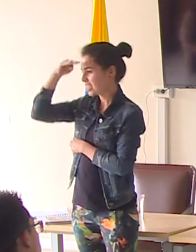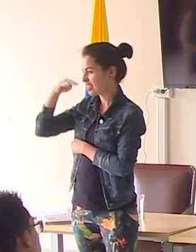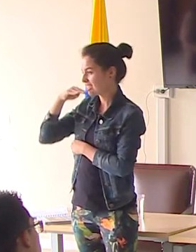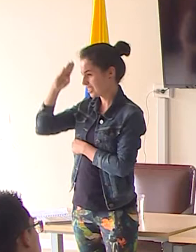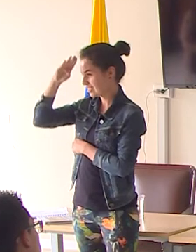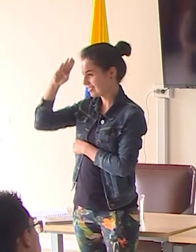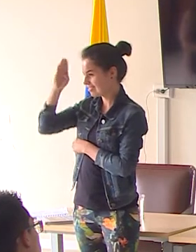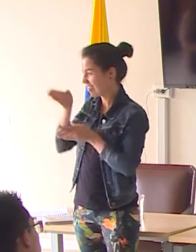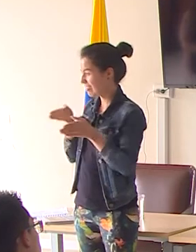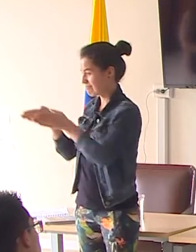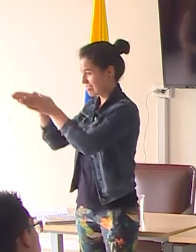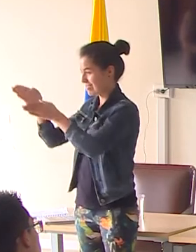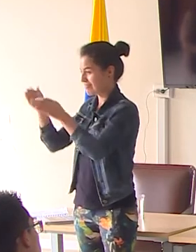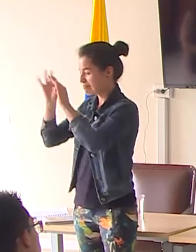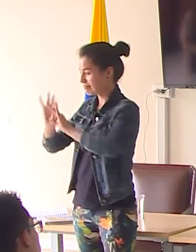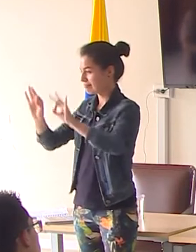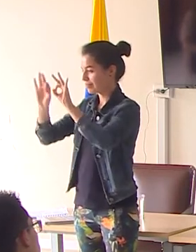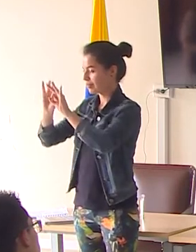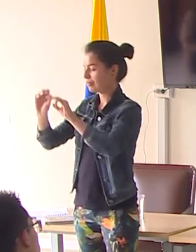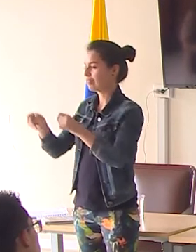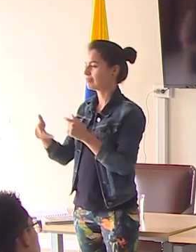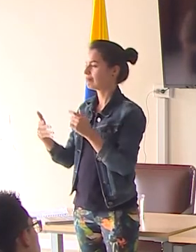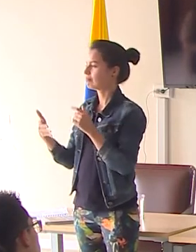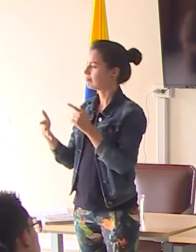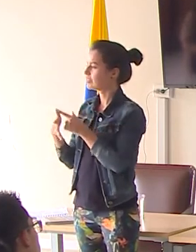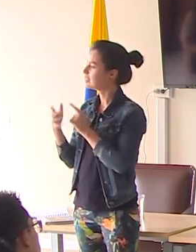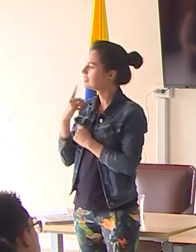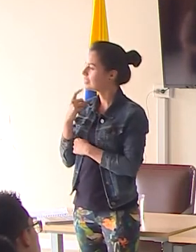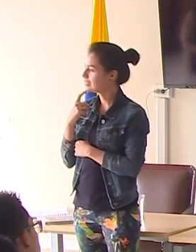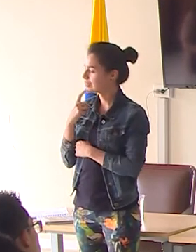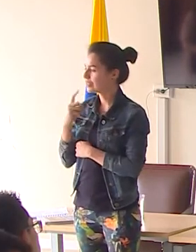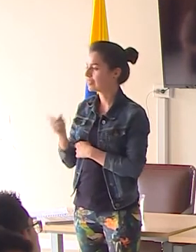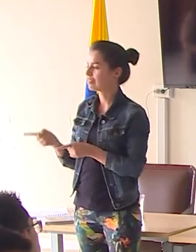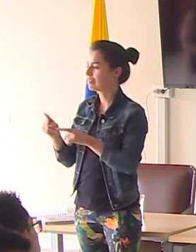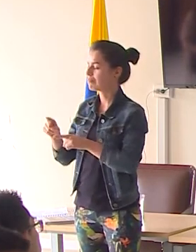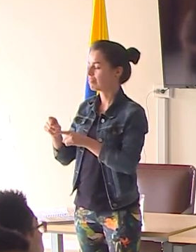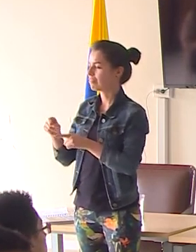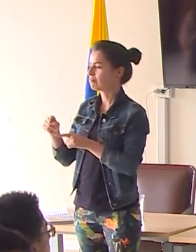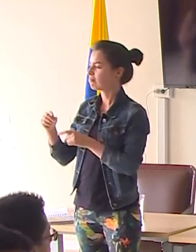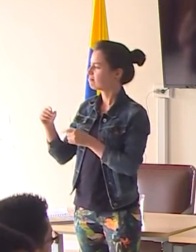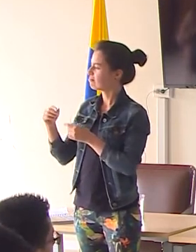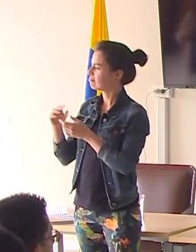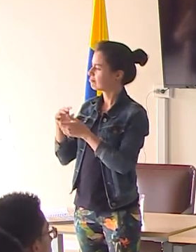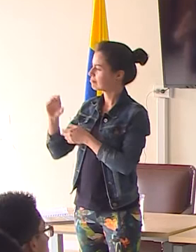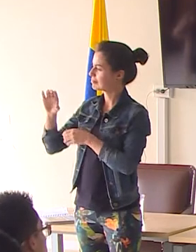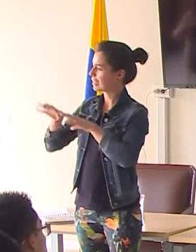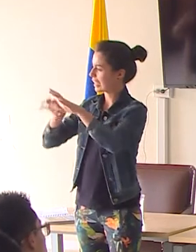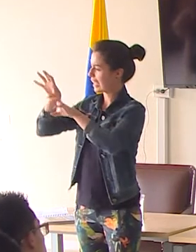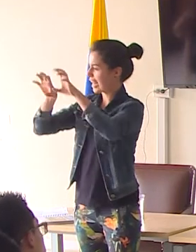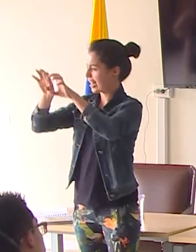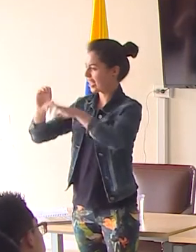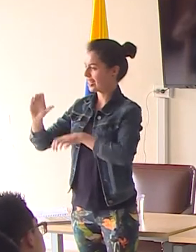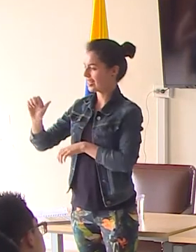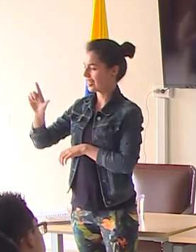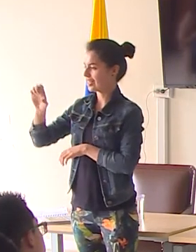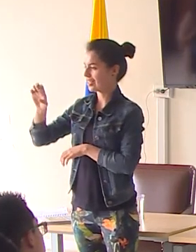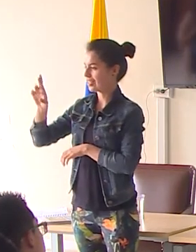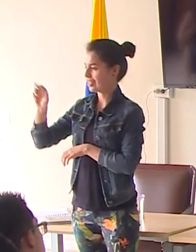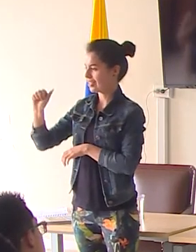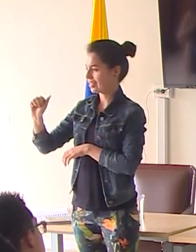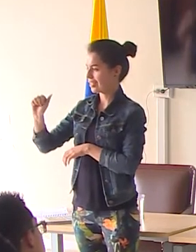norte y la variante de zipaquira y el eje que sale por la calera tenemos que esta es la estructura funcional del territorio